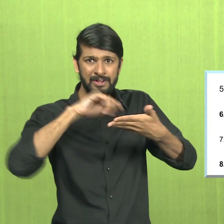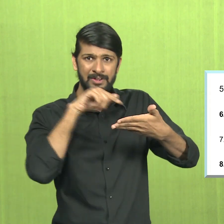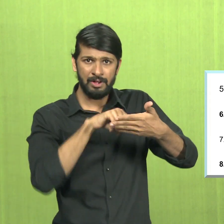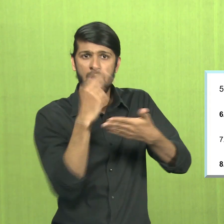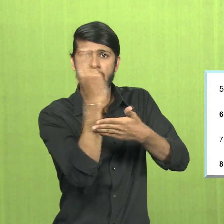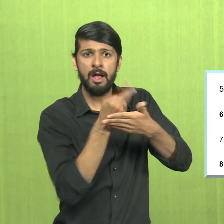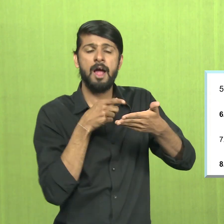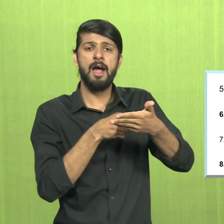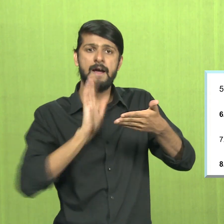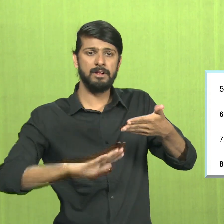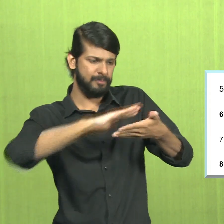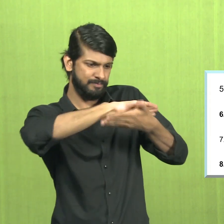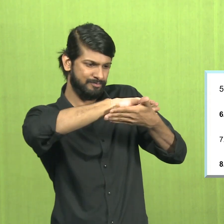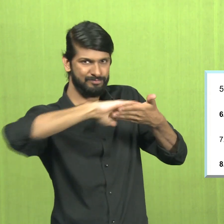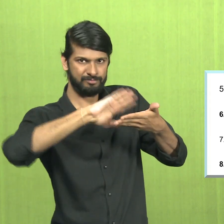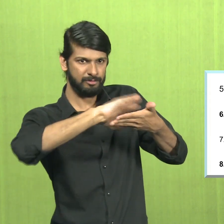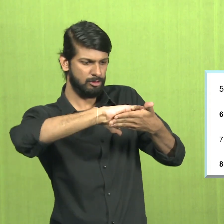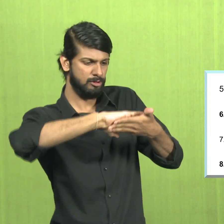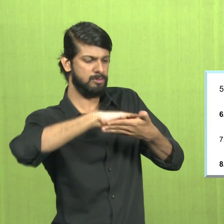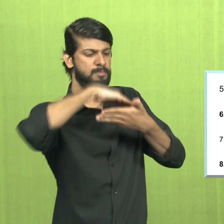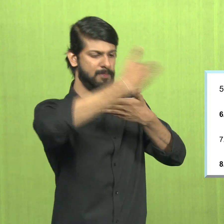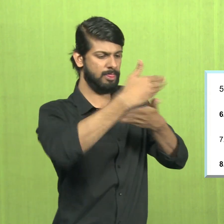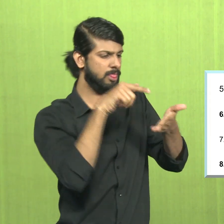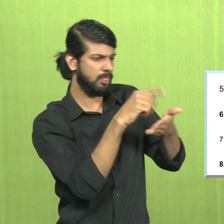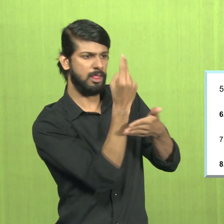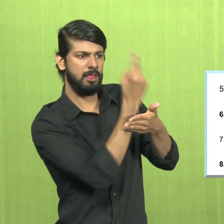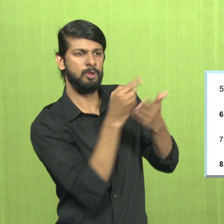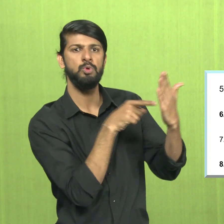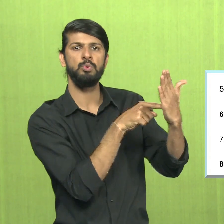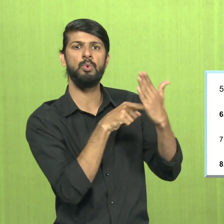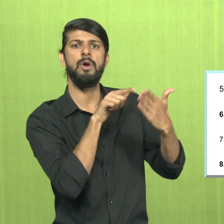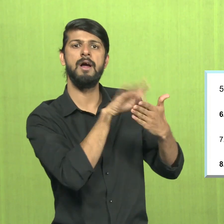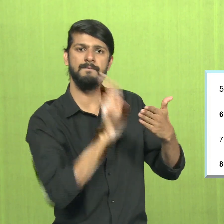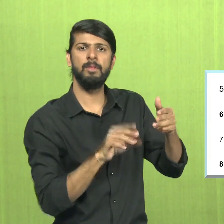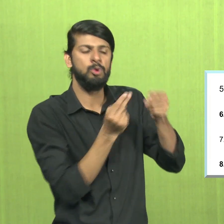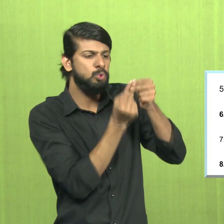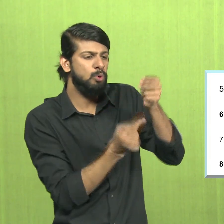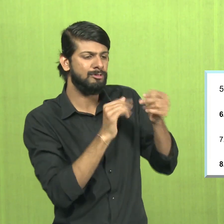है और वह विनर साइड आफ वुडन क्यूब्स पुत्र पेंट